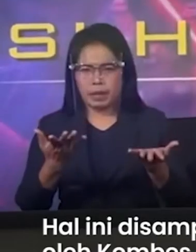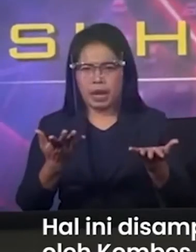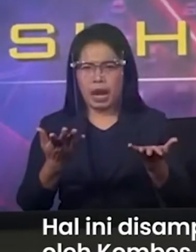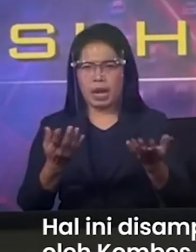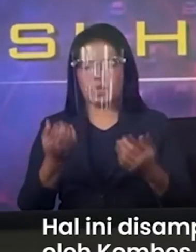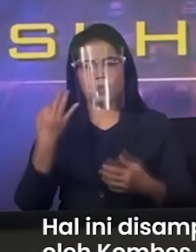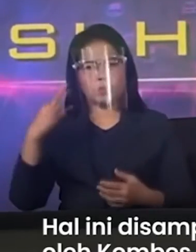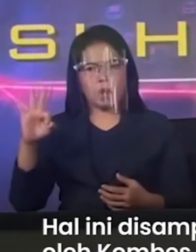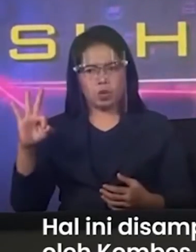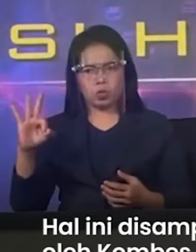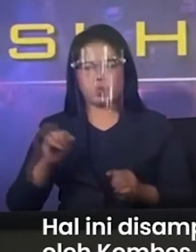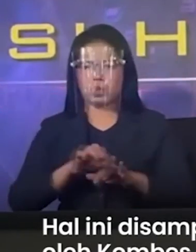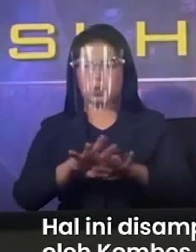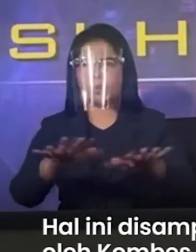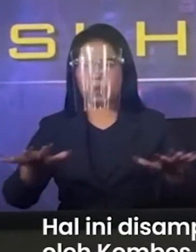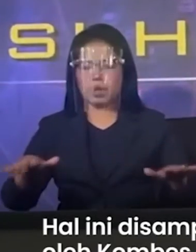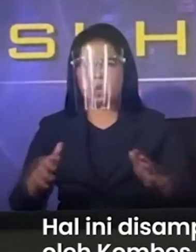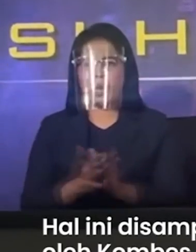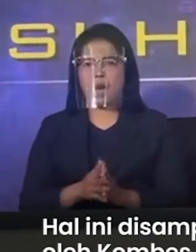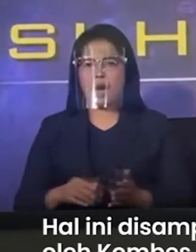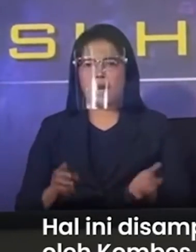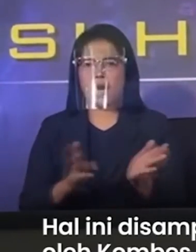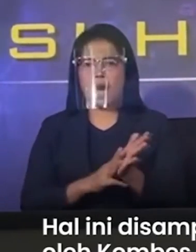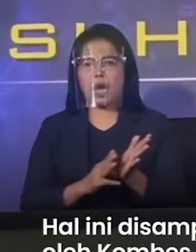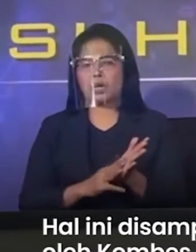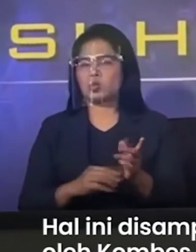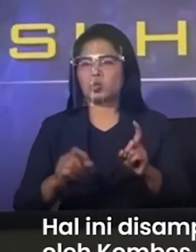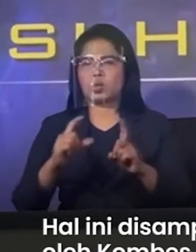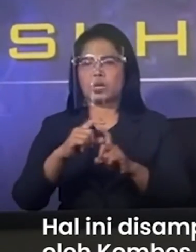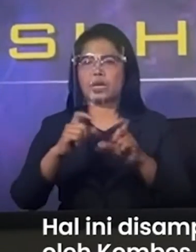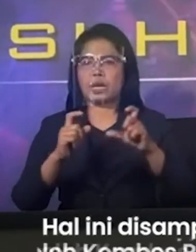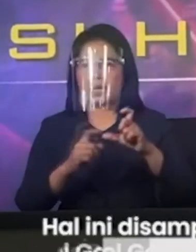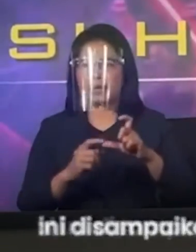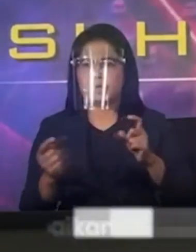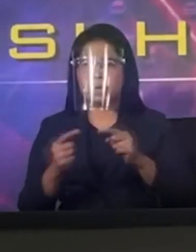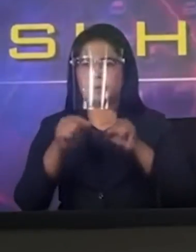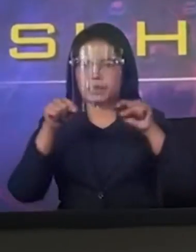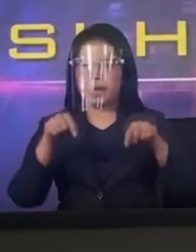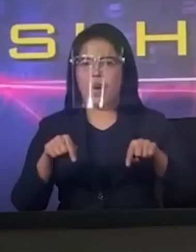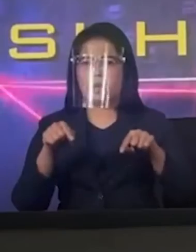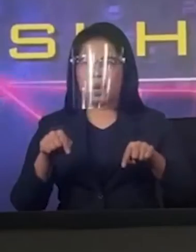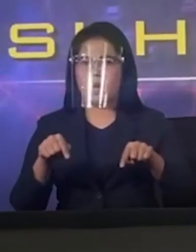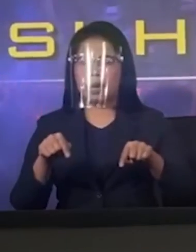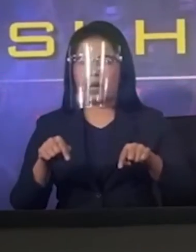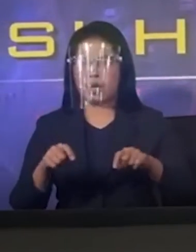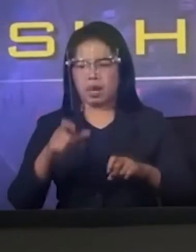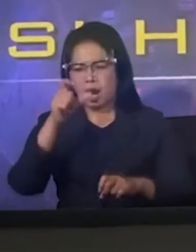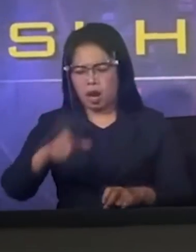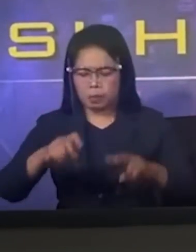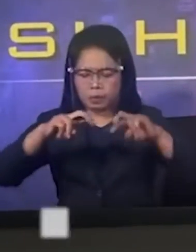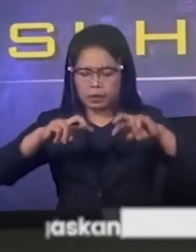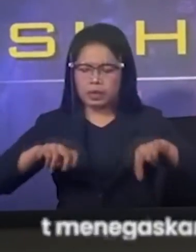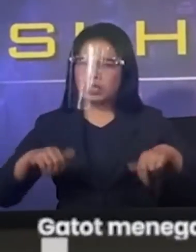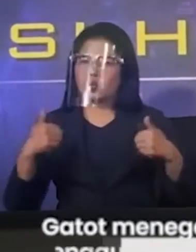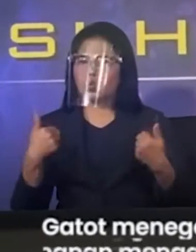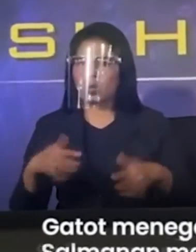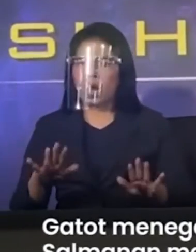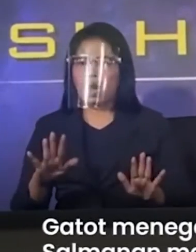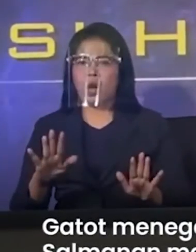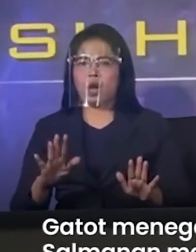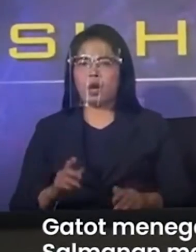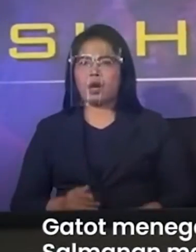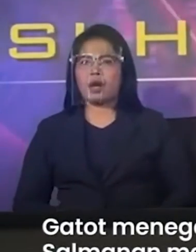bagian penerangan umum divisi humas Polri Kombes Pol Gatot repli Handoko Gatot menegaskan bahwa Doni Salman Khan menggunakan